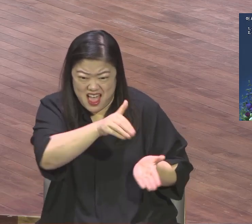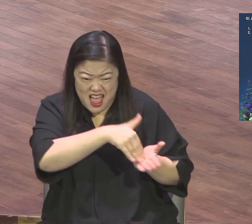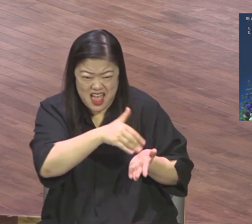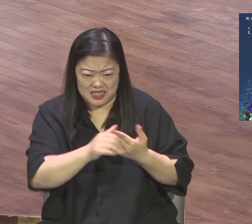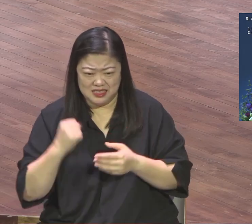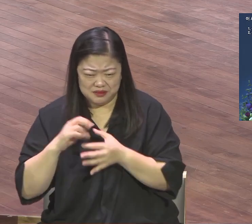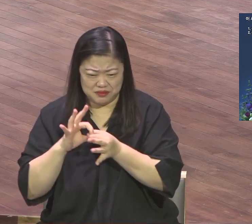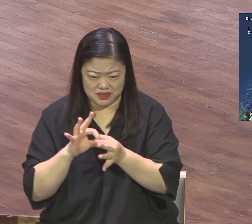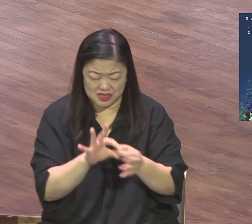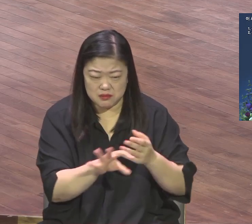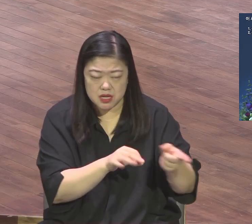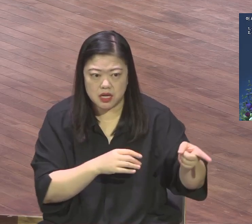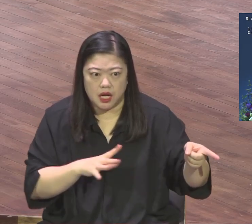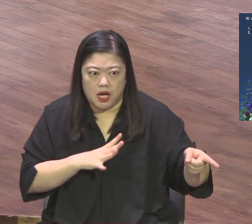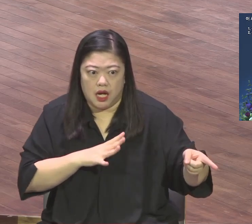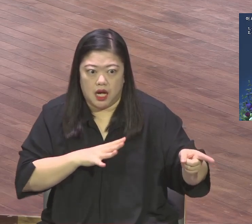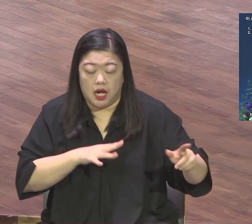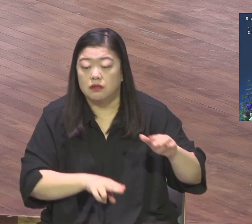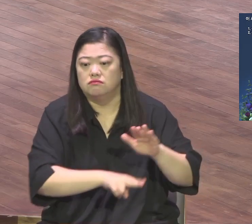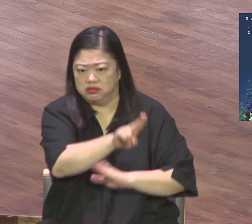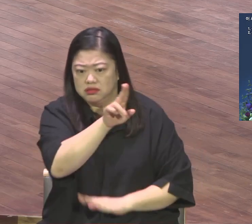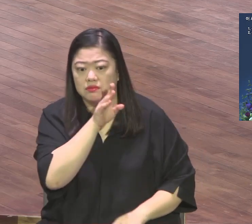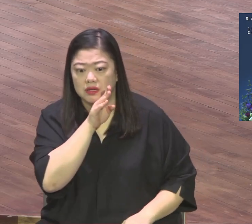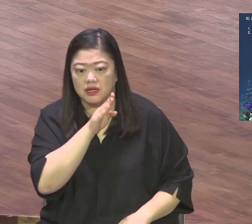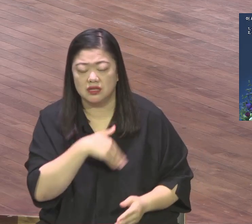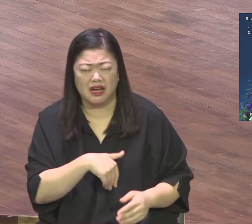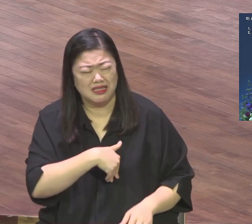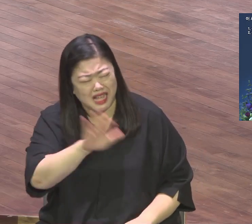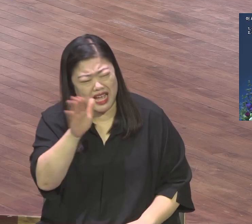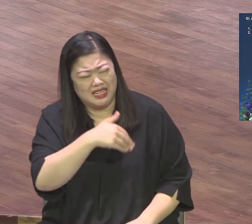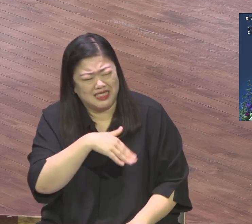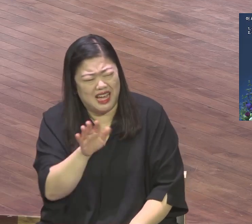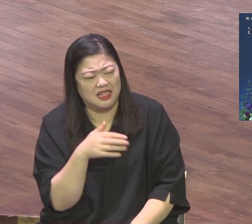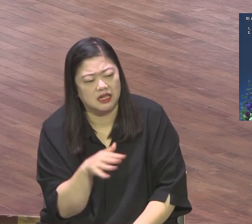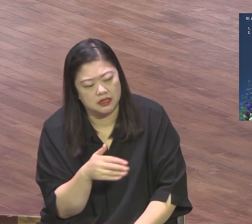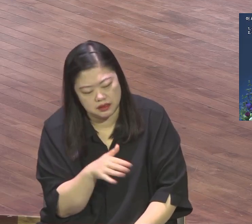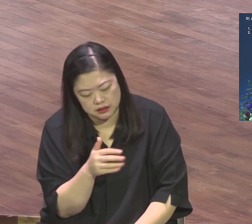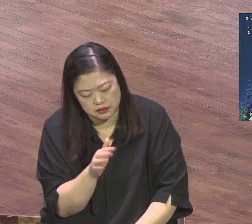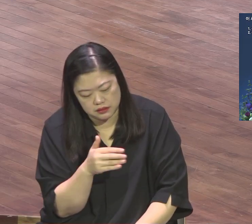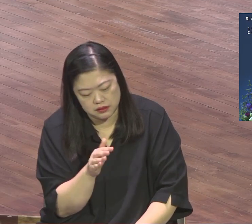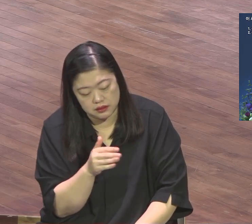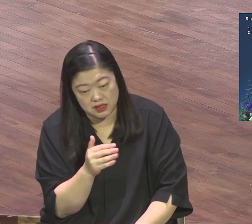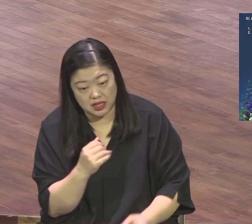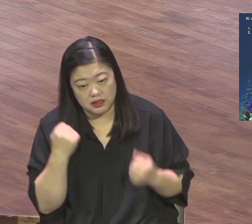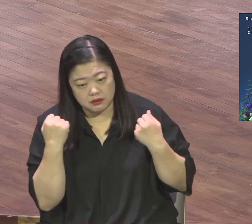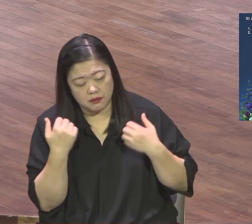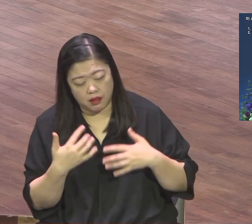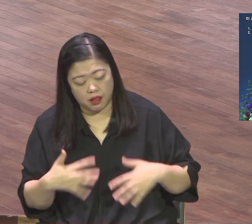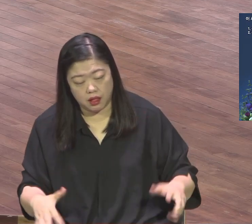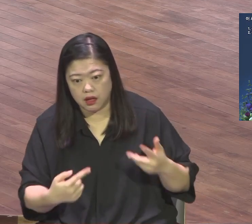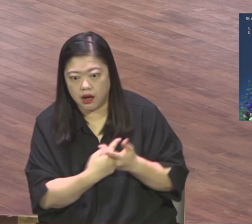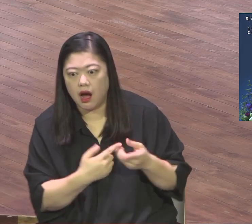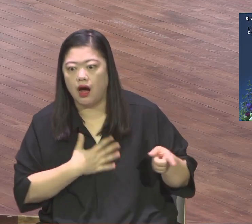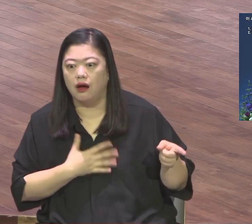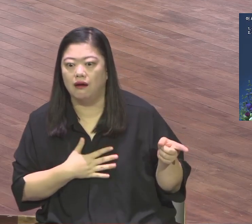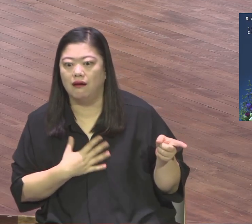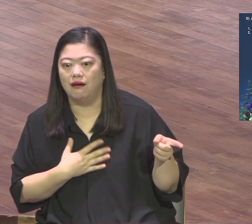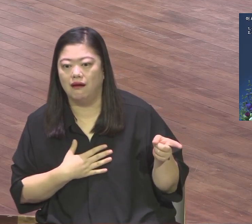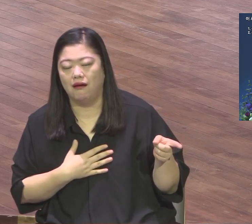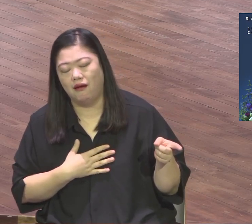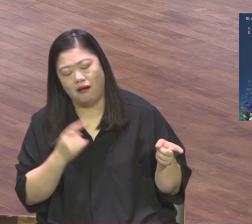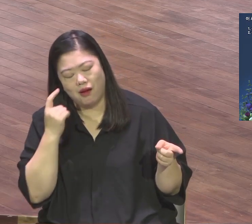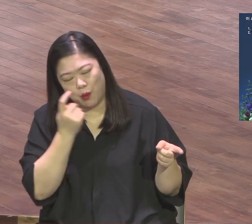그래서 교회가 안 되는 겁니다. 귀신 세계를 모르면요, 영적 세계를 모르면 무조건 당하게 돼 있어요.